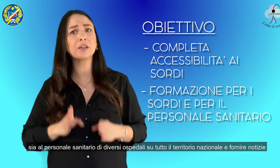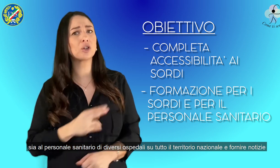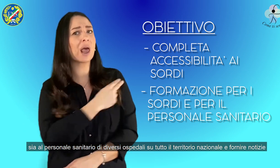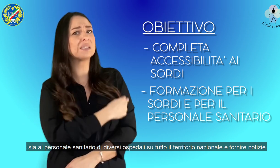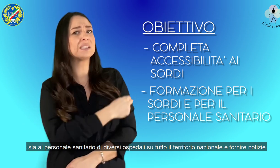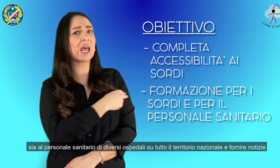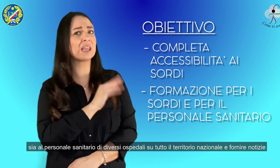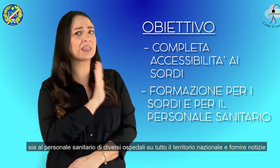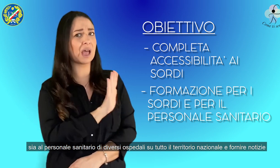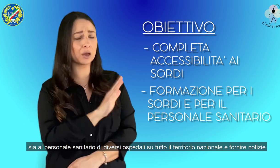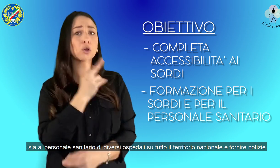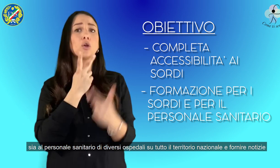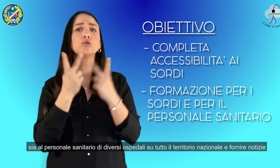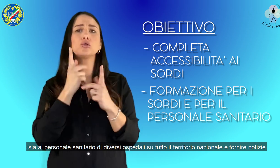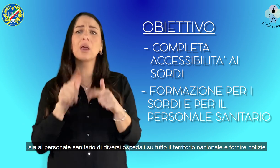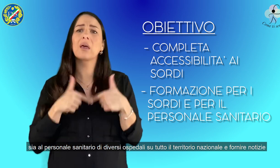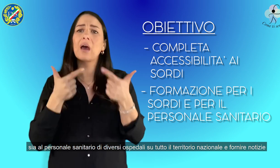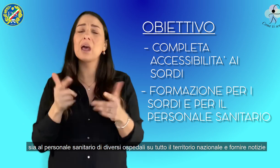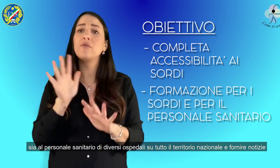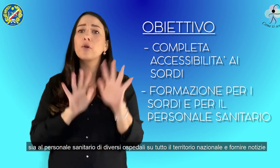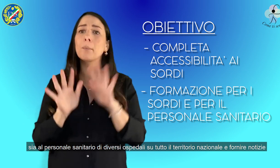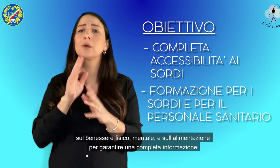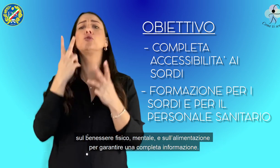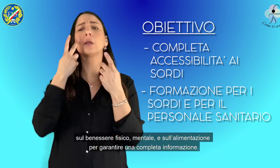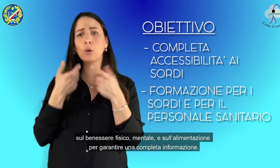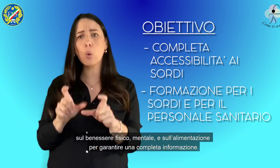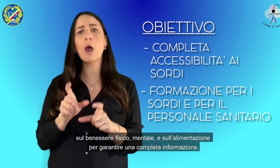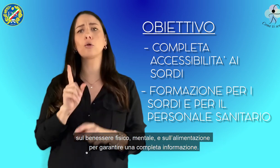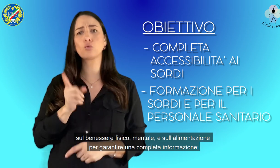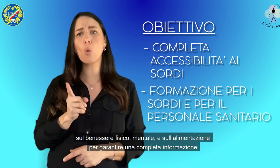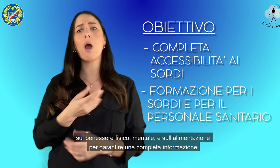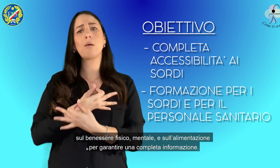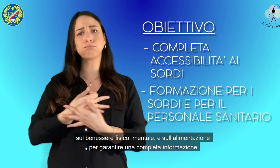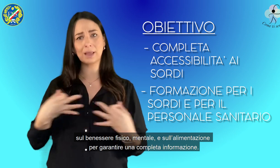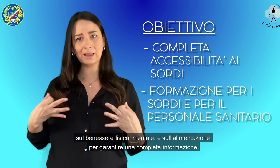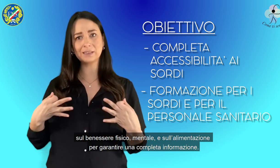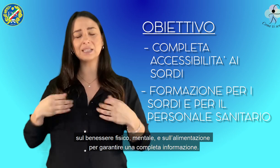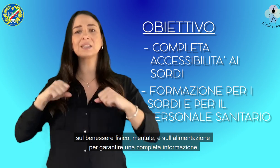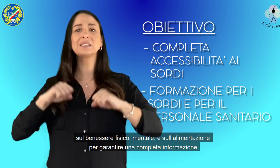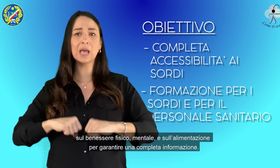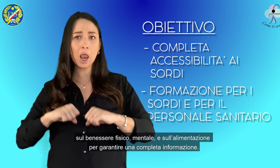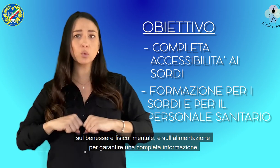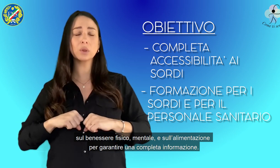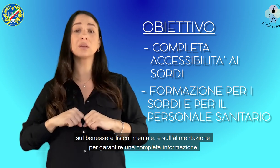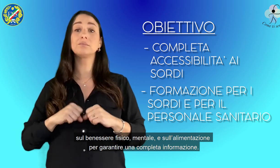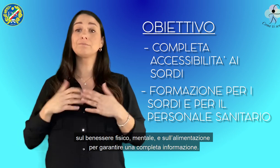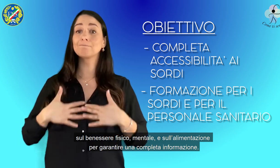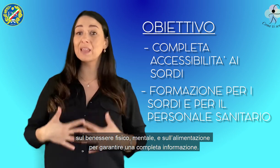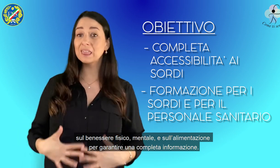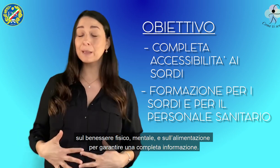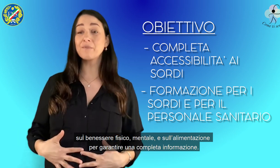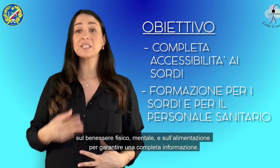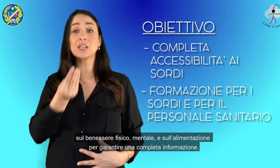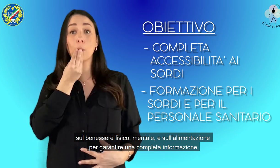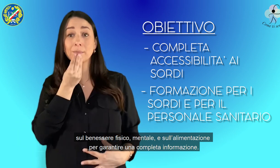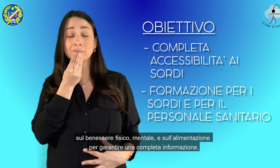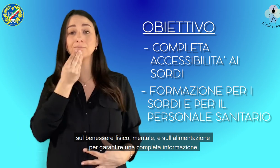nazionale e fornire notizie sul benessere fisico, mentale e sull'alimentazione per garantire una completa